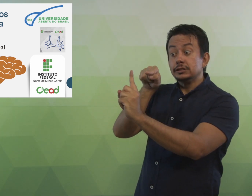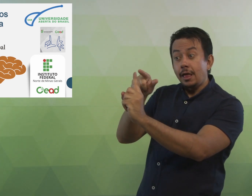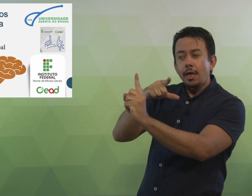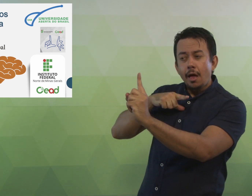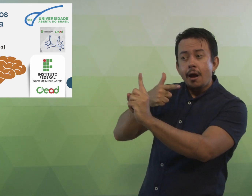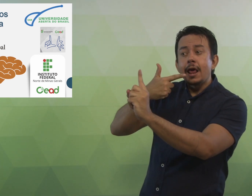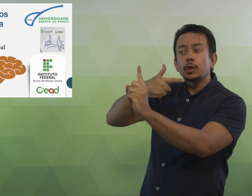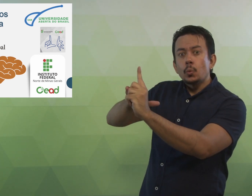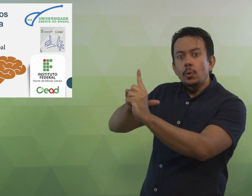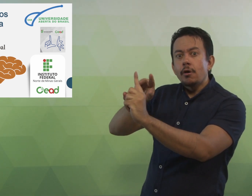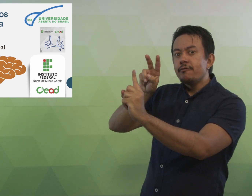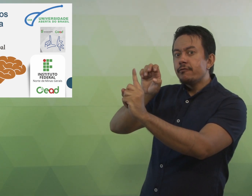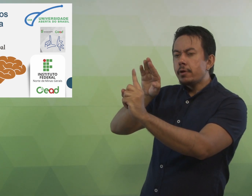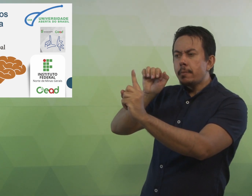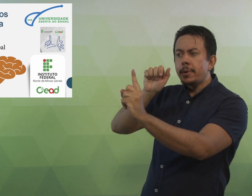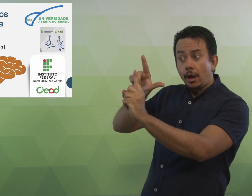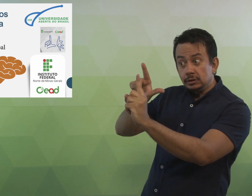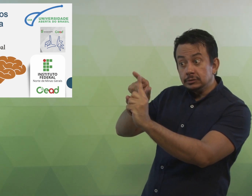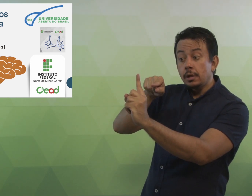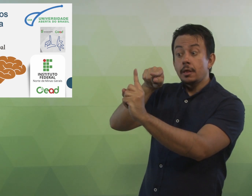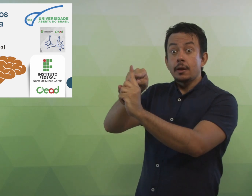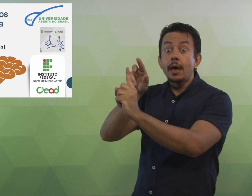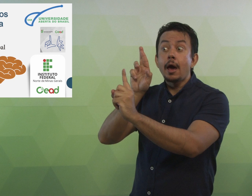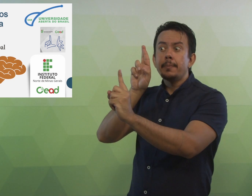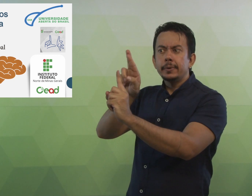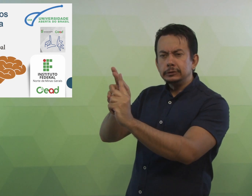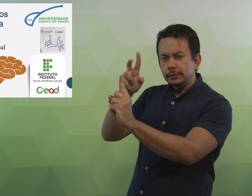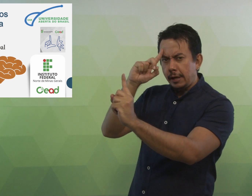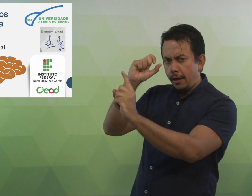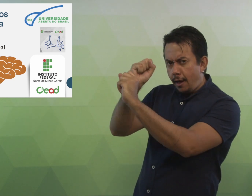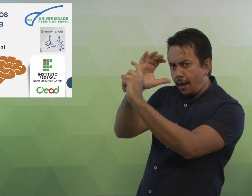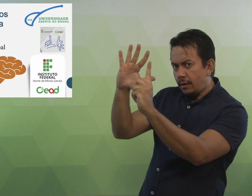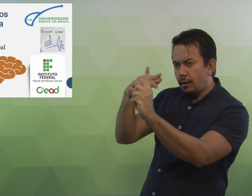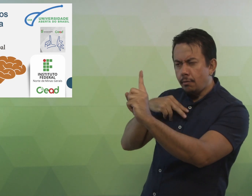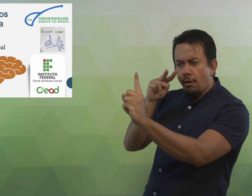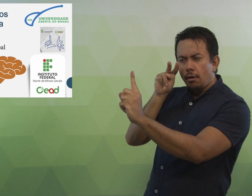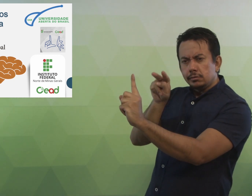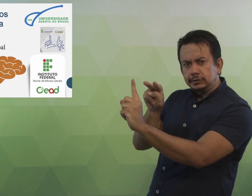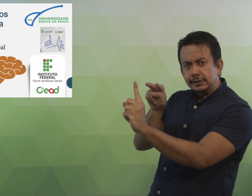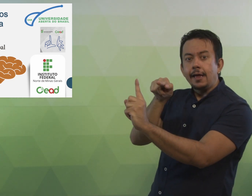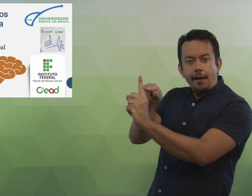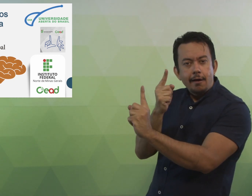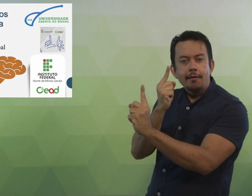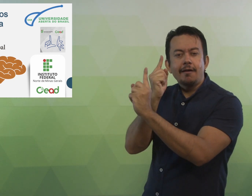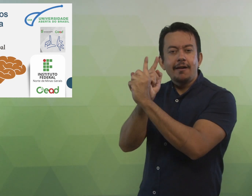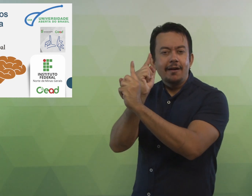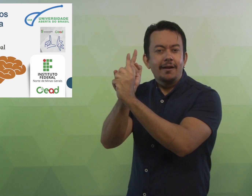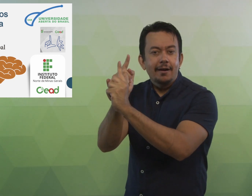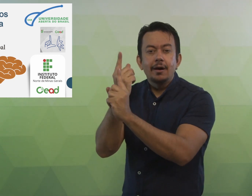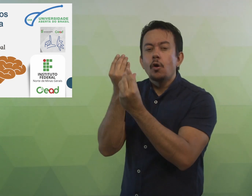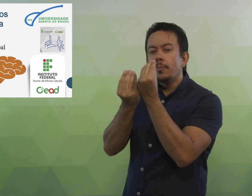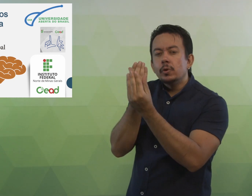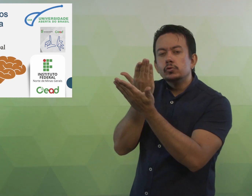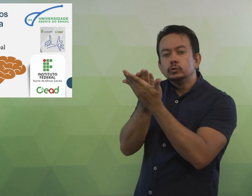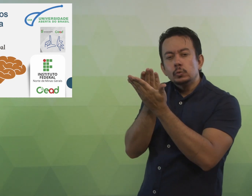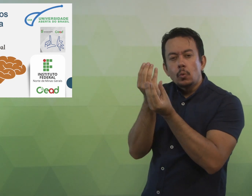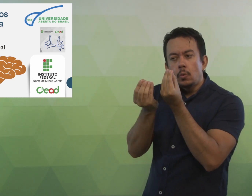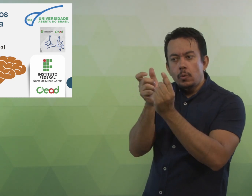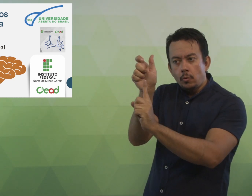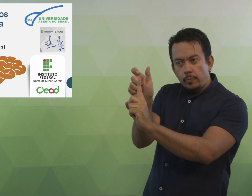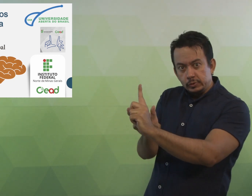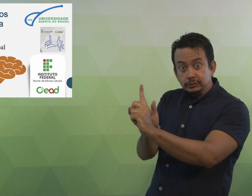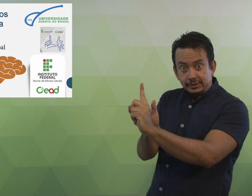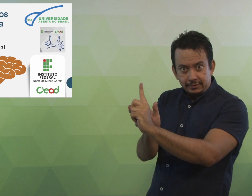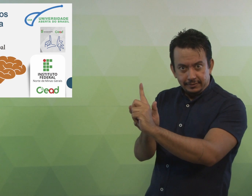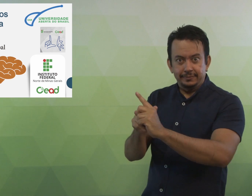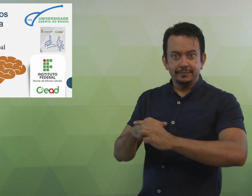mente vai abrindo, vai reconhecendo várias informações sobre aquele objeto. Então, a linguagem verbal é